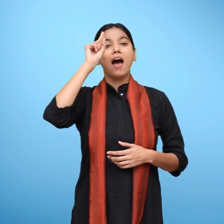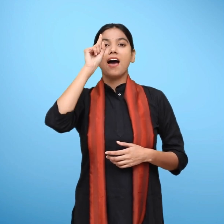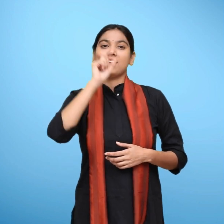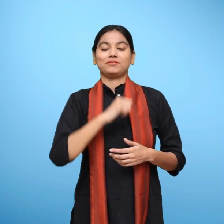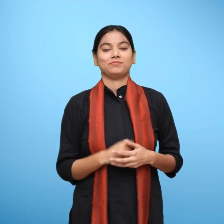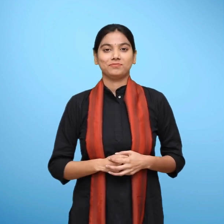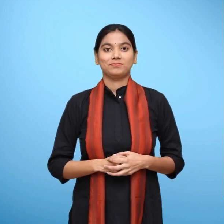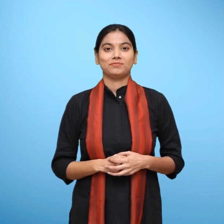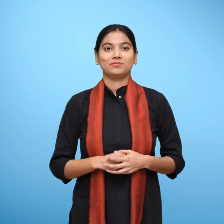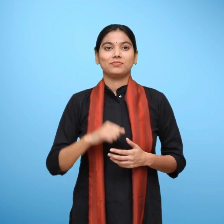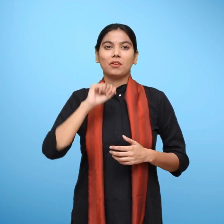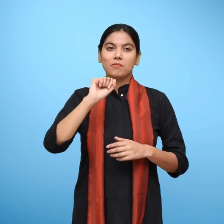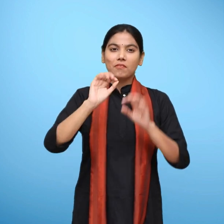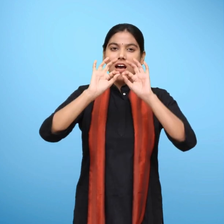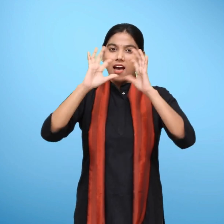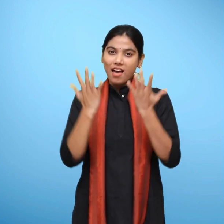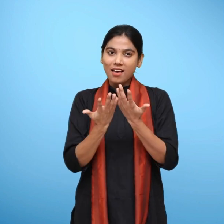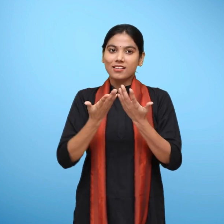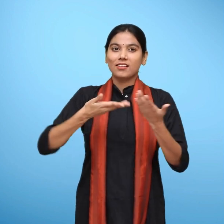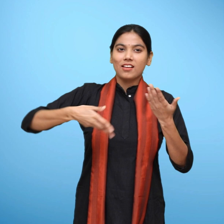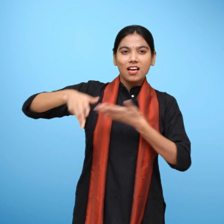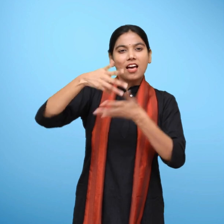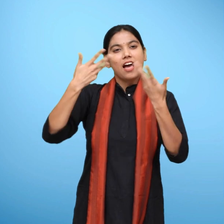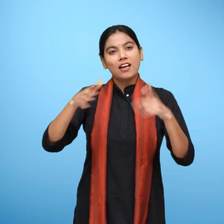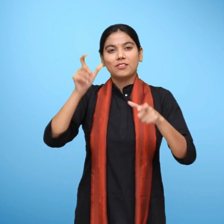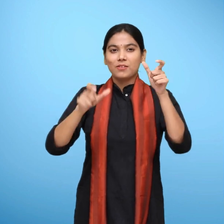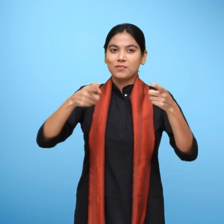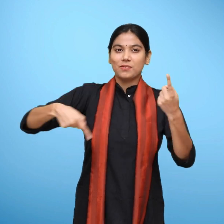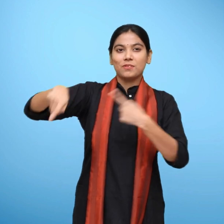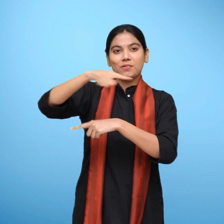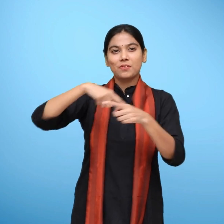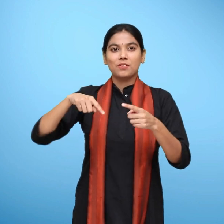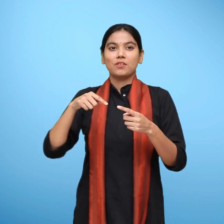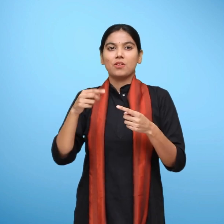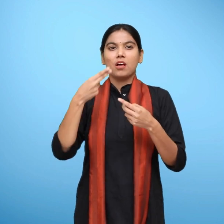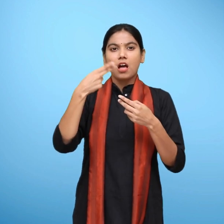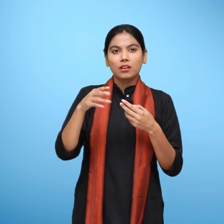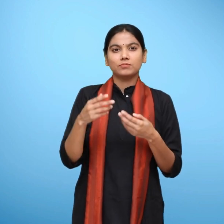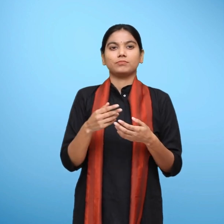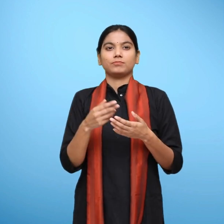नानी और अपने परिवार के अन्य लोगों के लिए इन पंक्तियों को